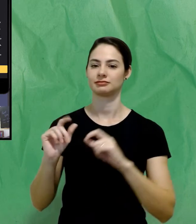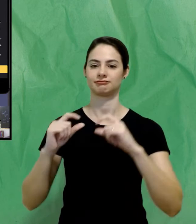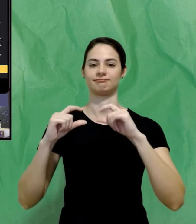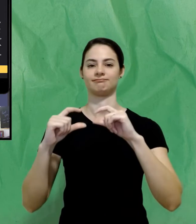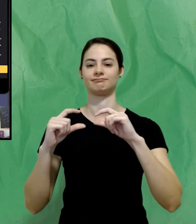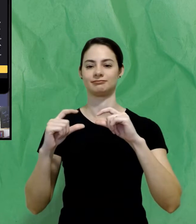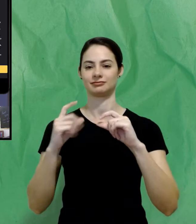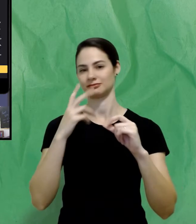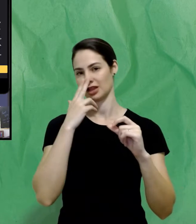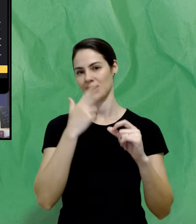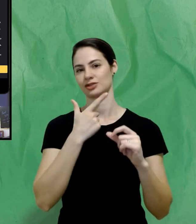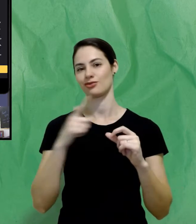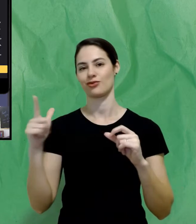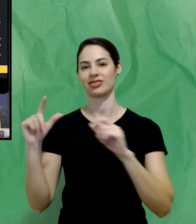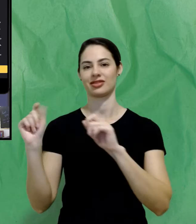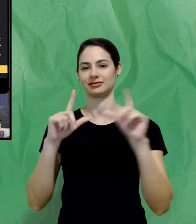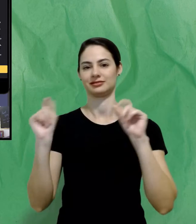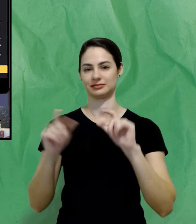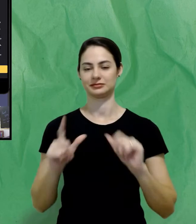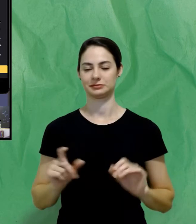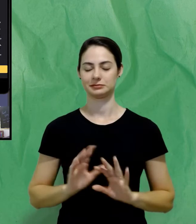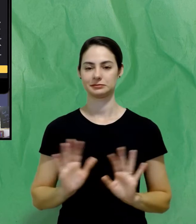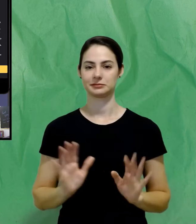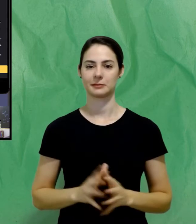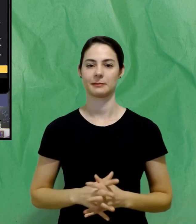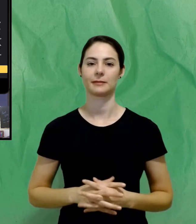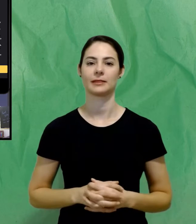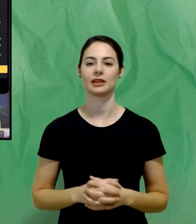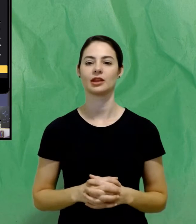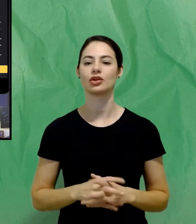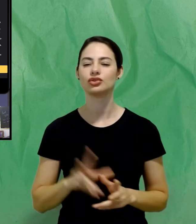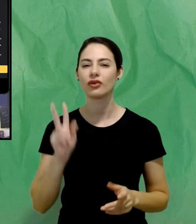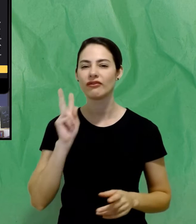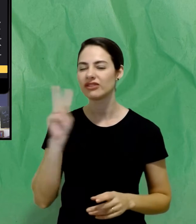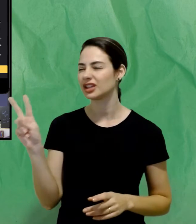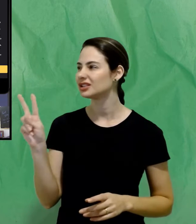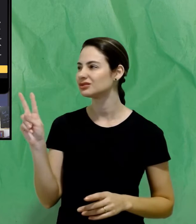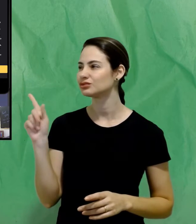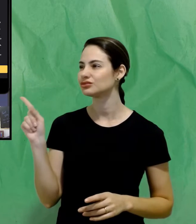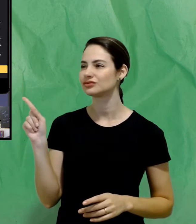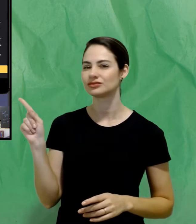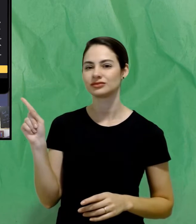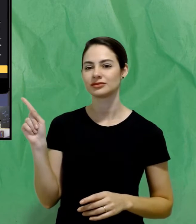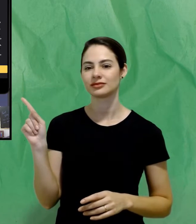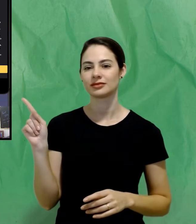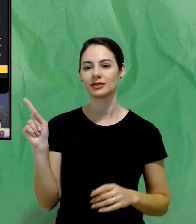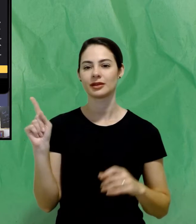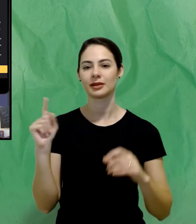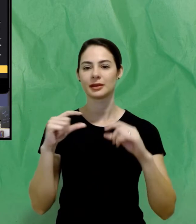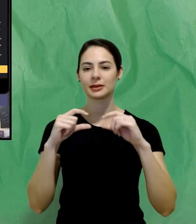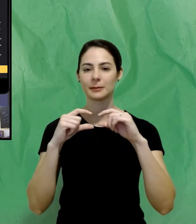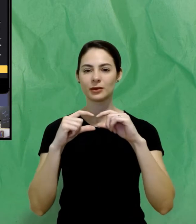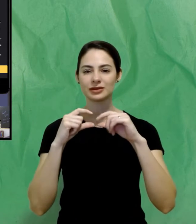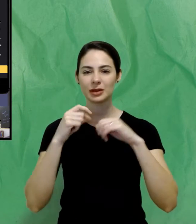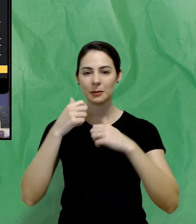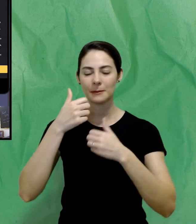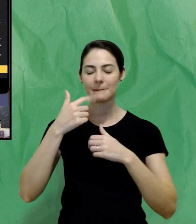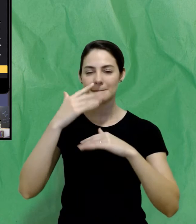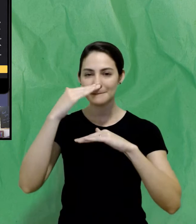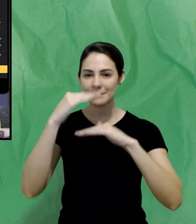parecido com as outras telas. A única coisa que eu estou vendo aqui é que a gente está com esse botão muito próximo,